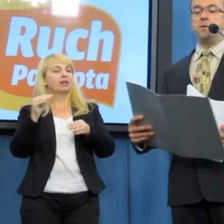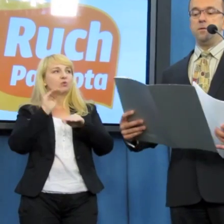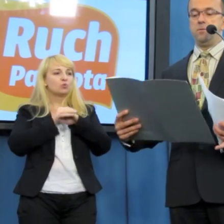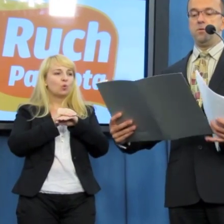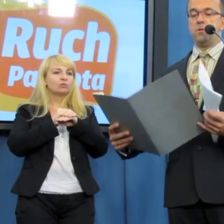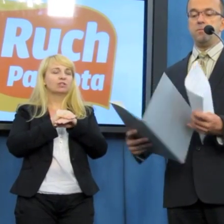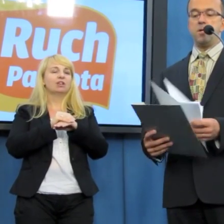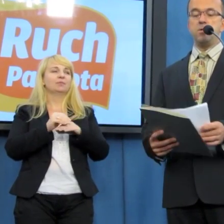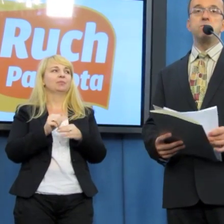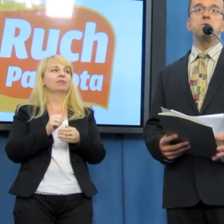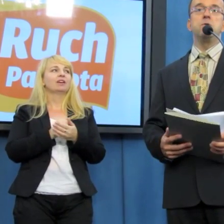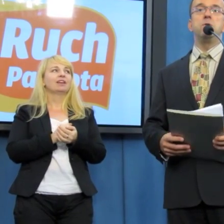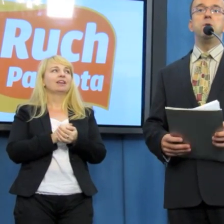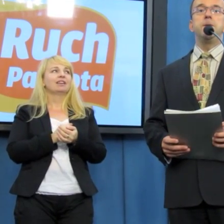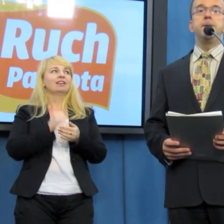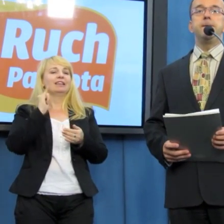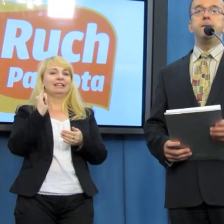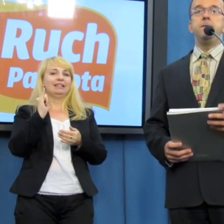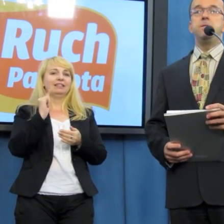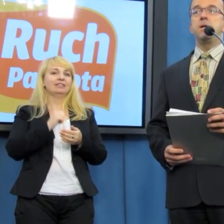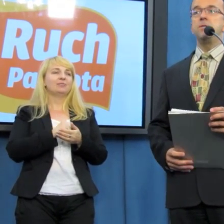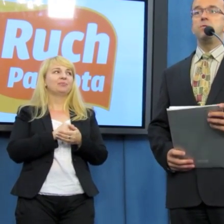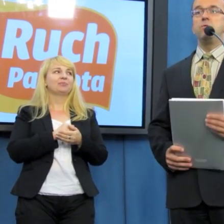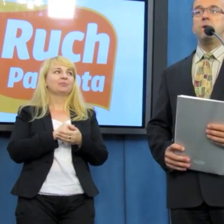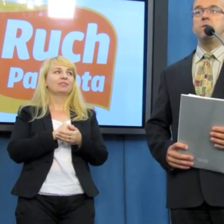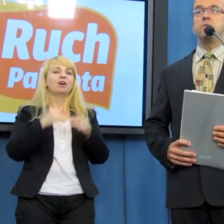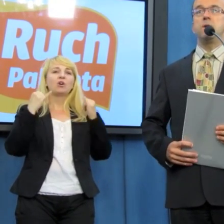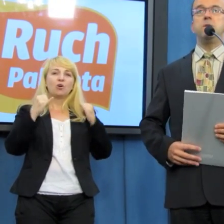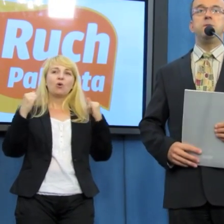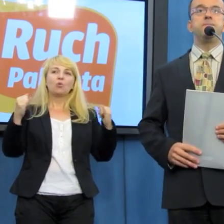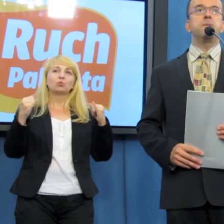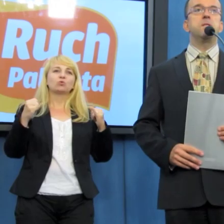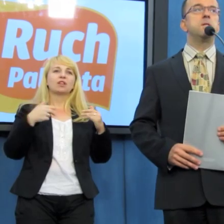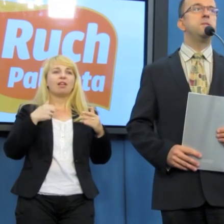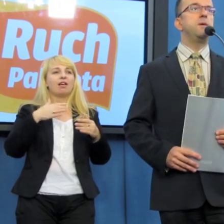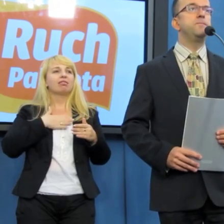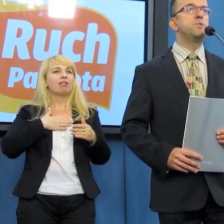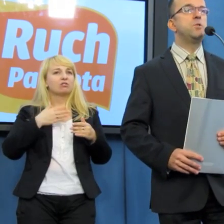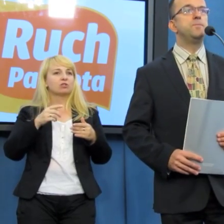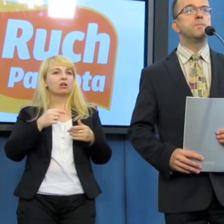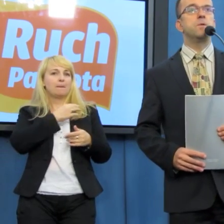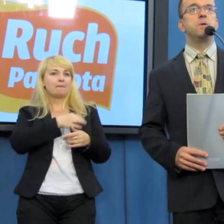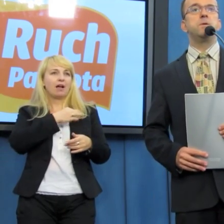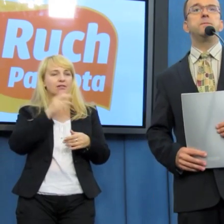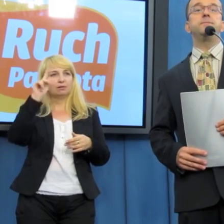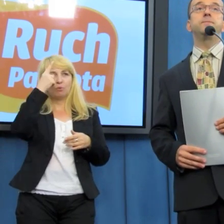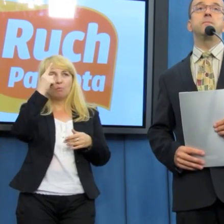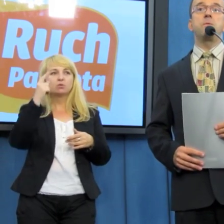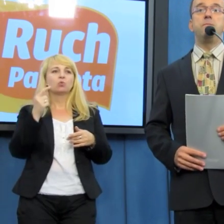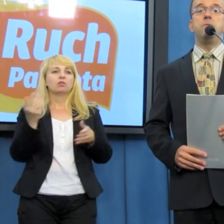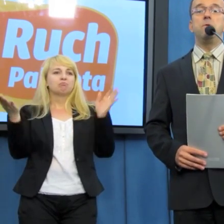uwaleniem, że się tak wyrażę brzydko, inicjatyw ruchu Palikota i SLD, czyli